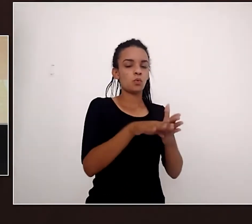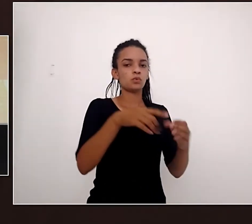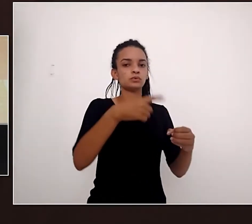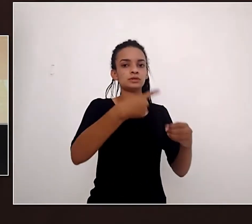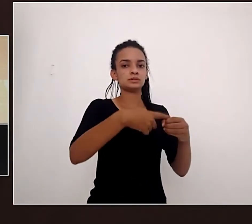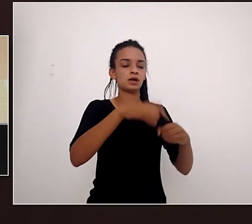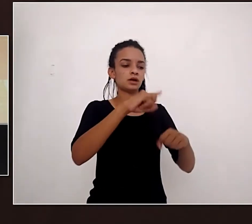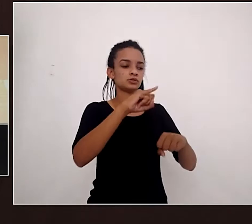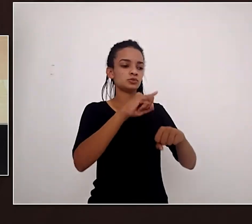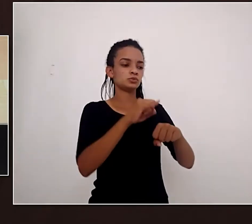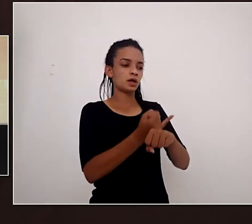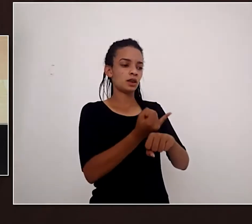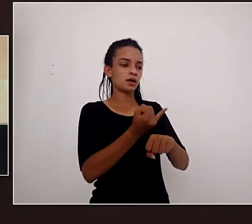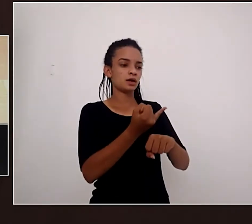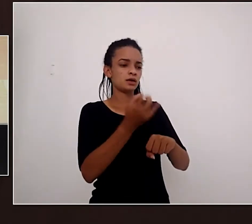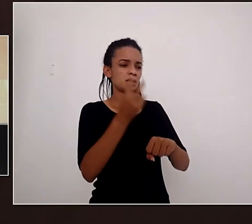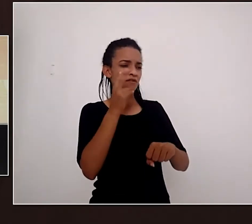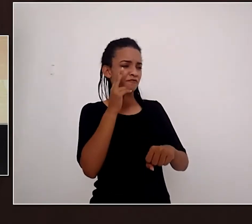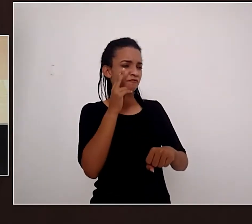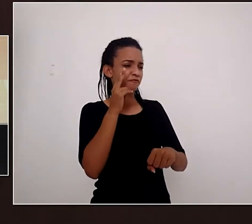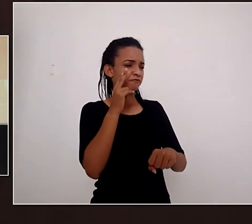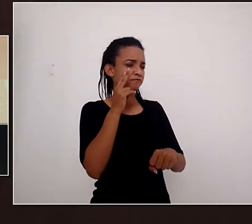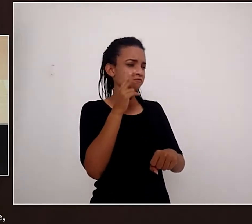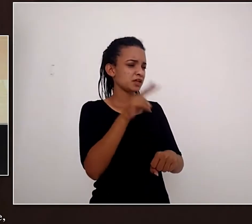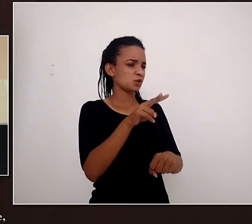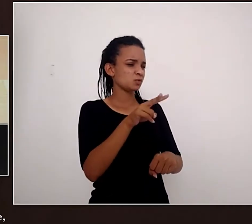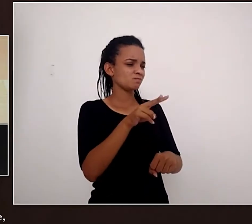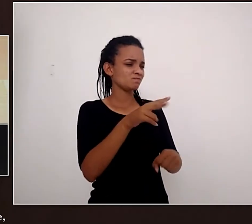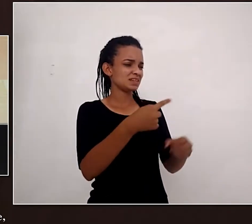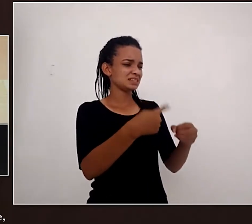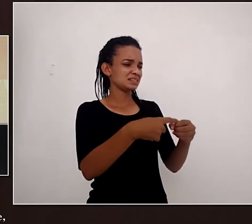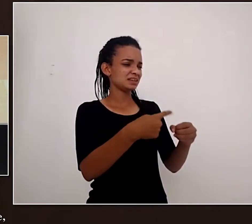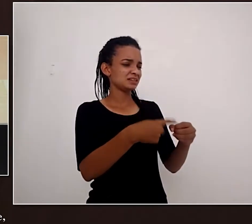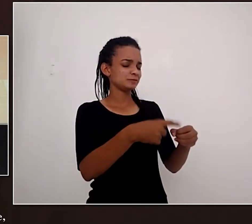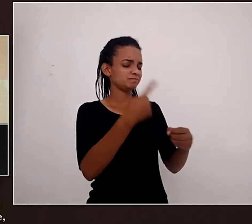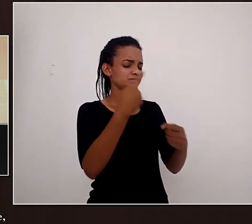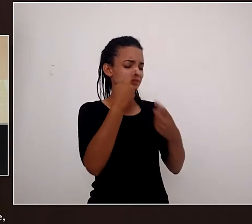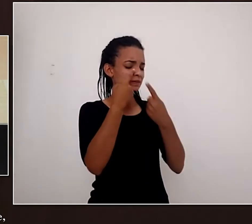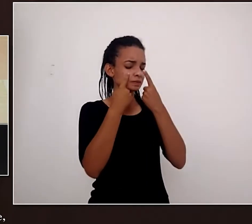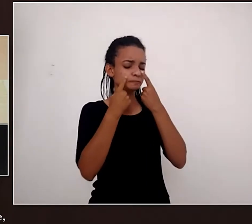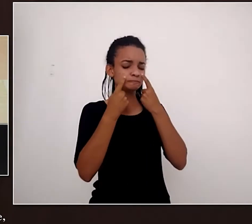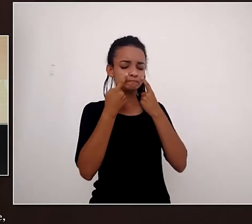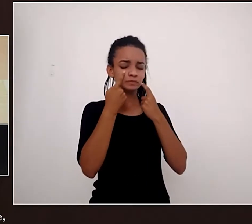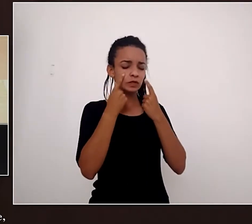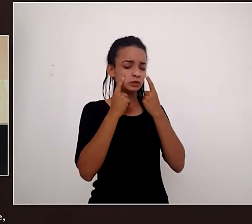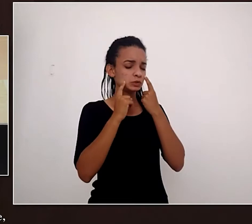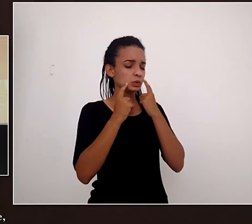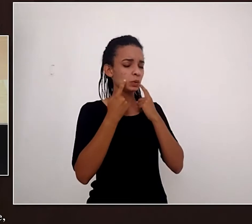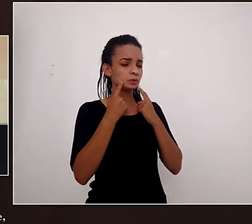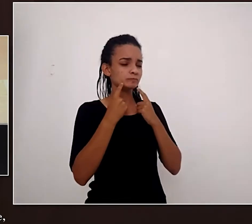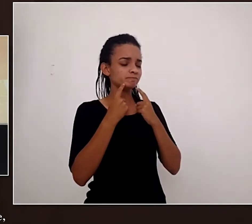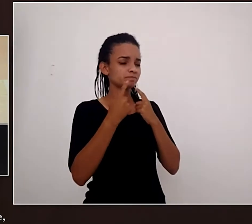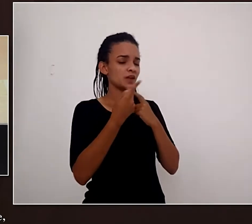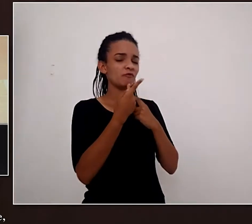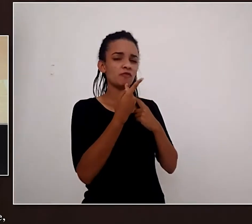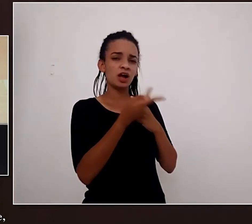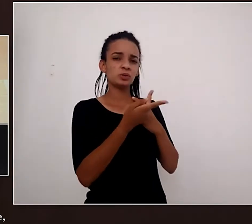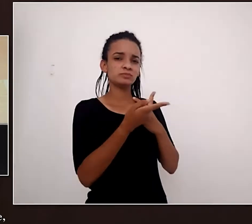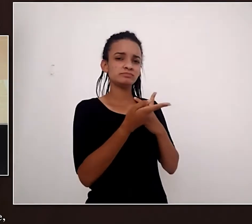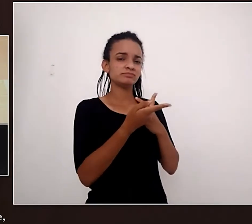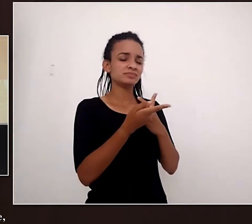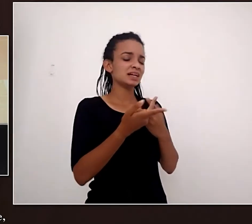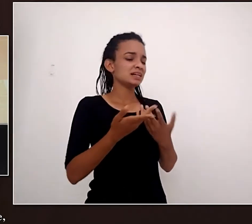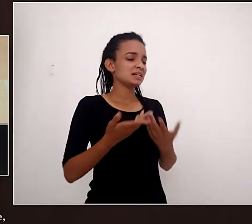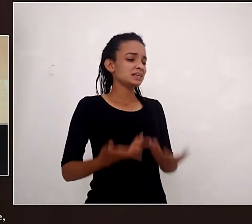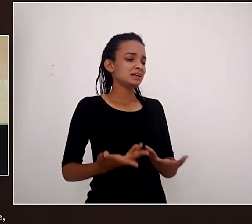cidade, chorou e dizia: se conheceras por ti mesma ainda